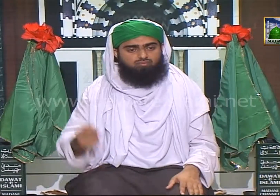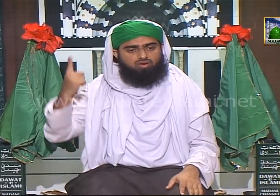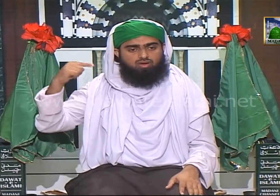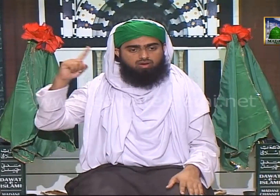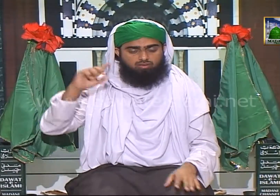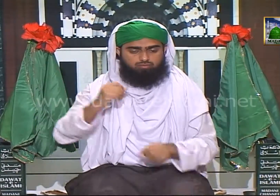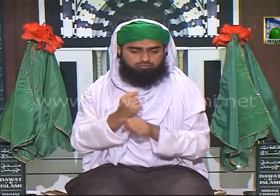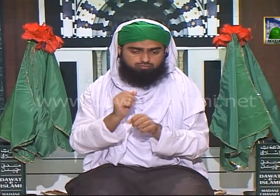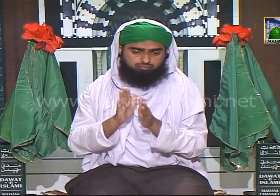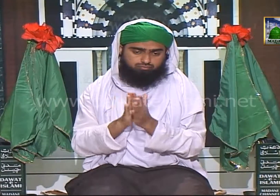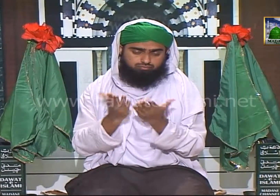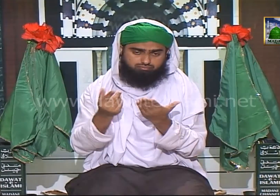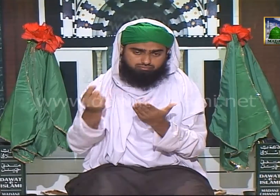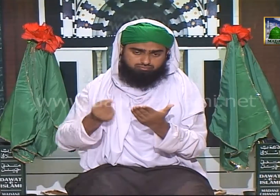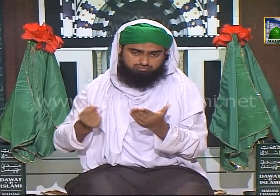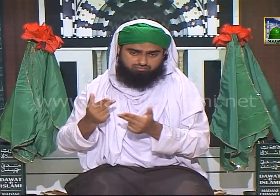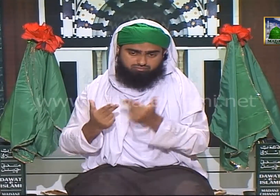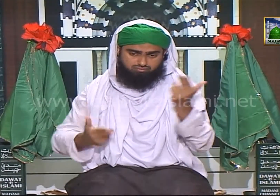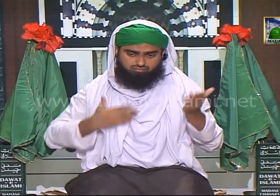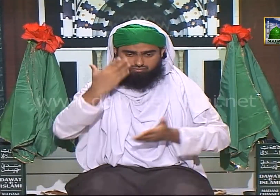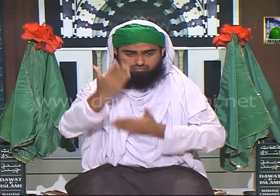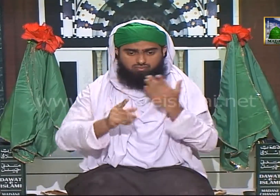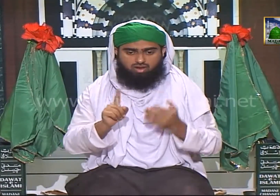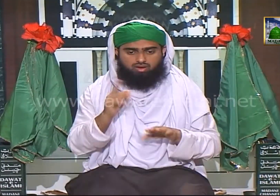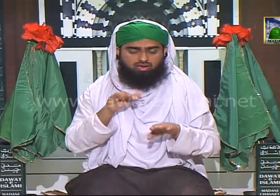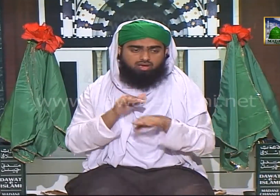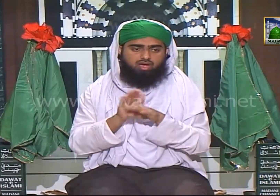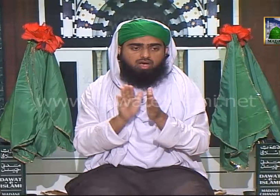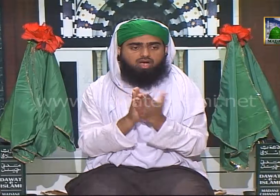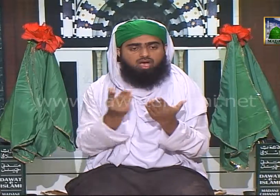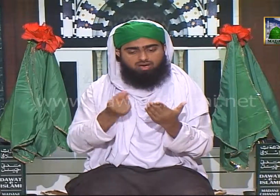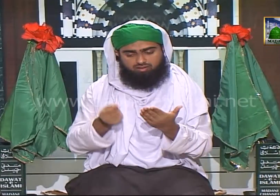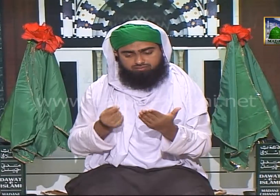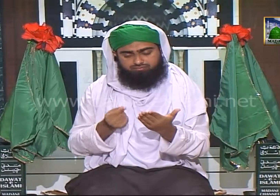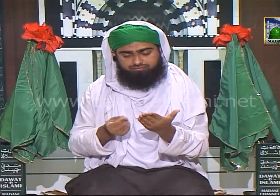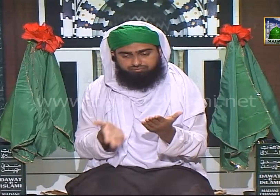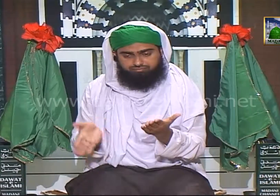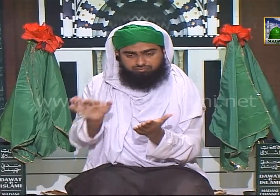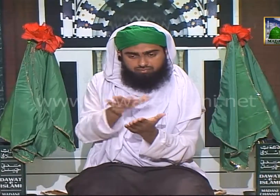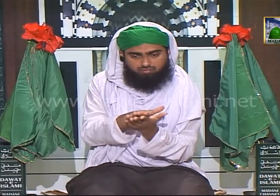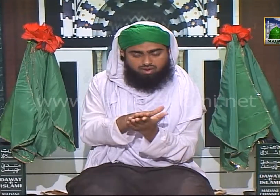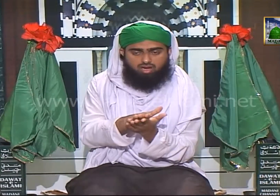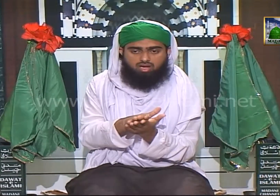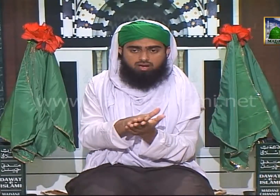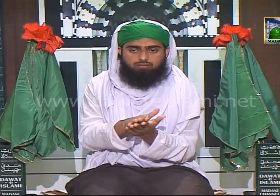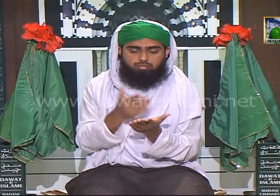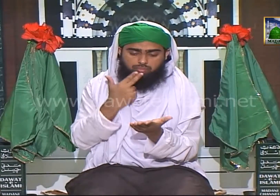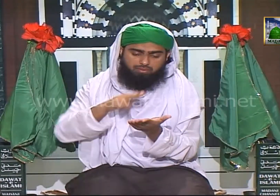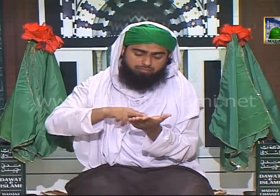بھی ہے, کیمیا سعادت میں بھی ہے. اس بزرگ نے خط لکھا, خط لکھنے کے بعد اس کو خشک کرنے کے لیے مٹی چھڑکنے کی ضرورت پیش آئی. لیکن اب